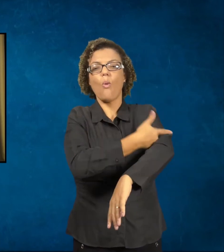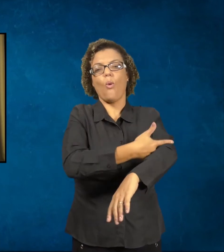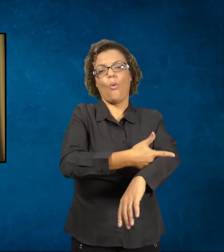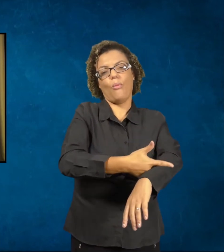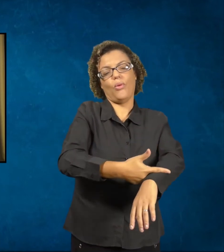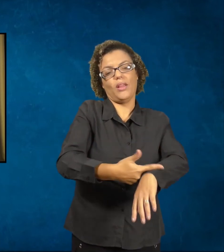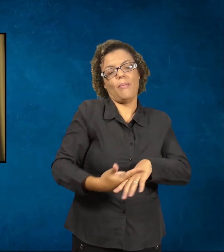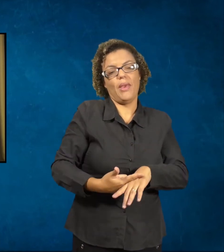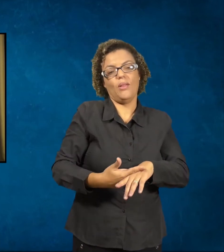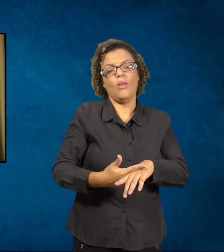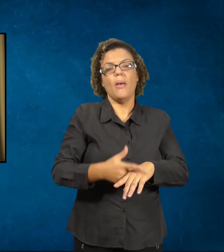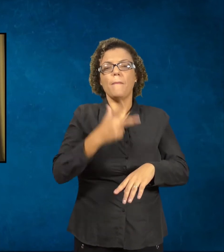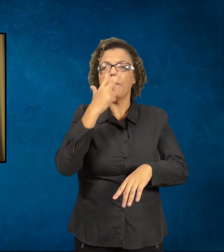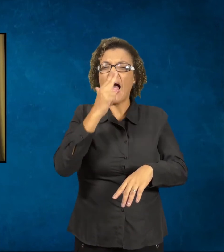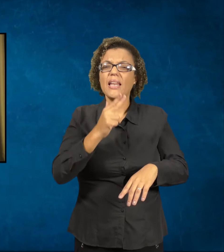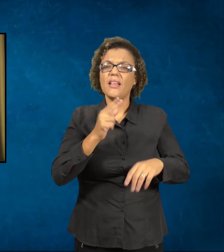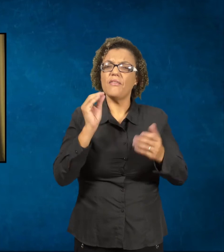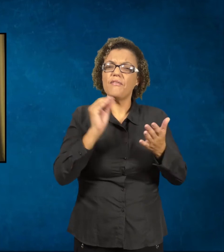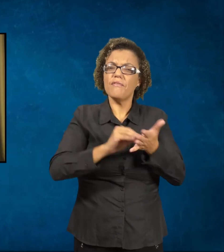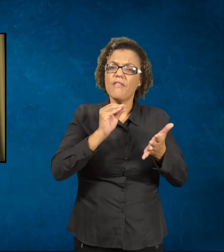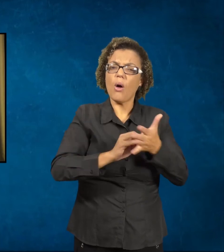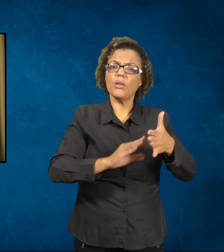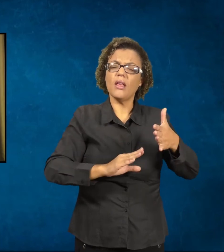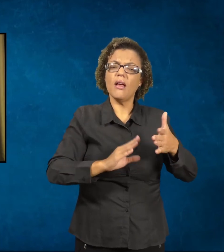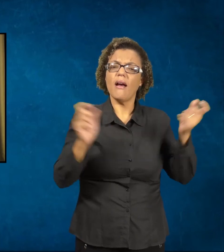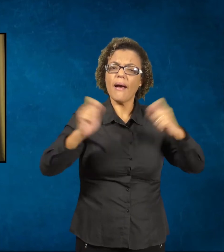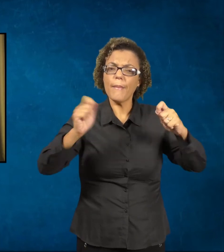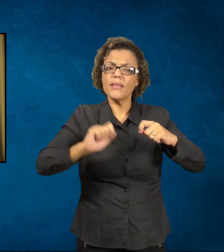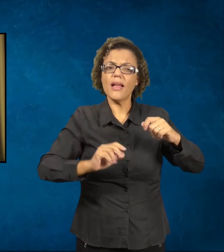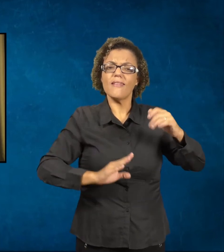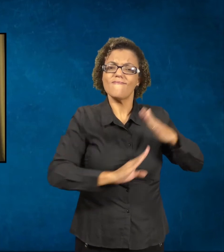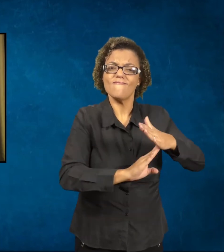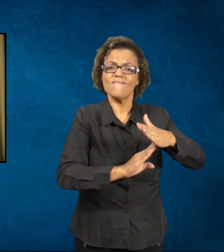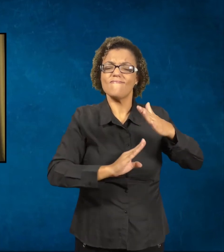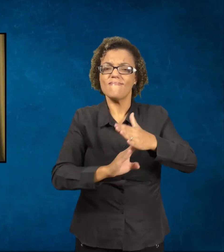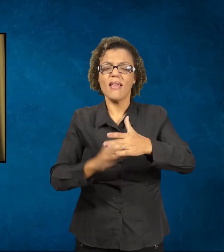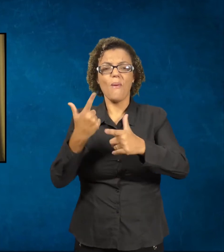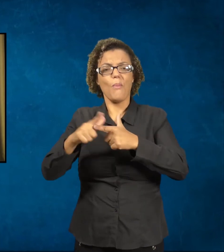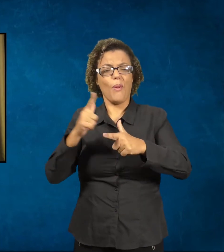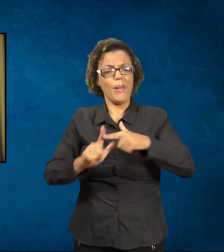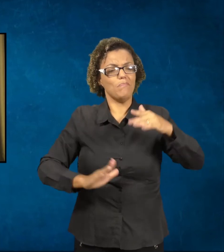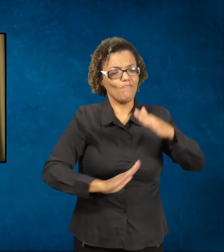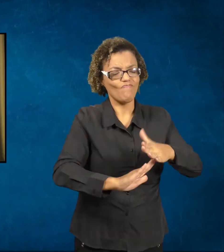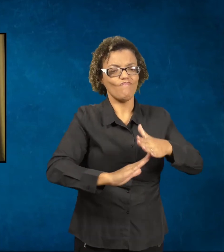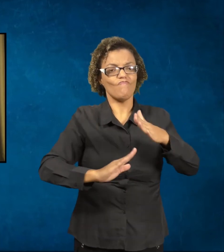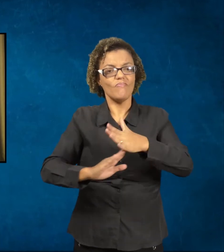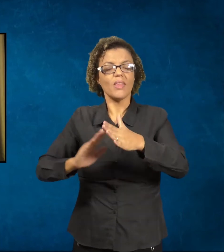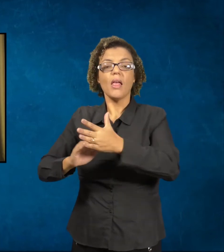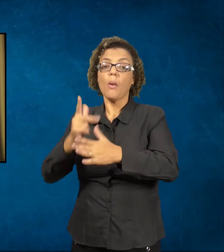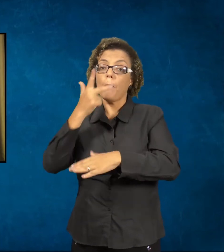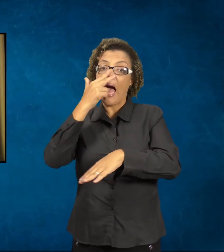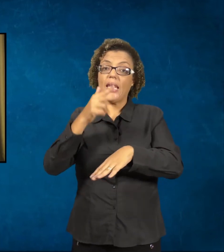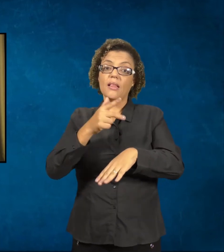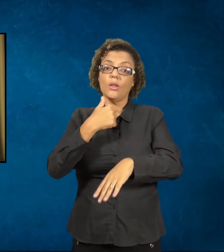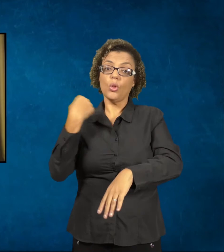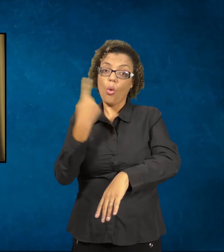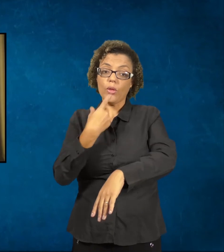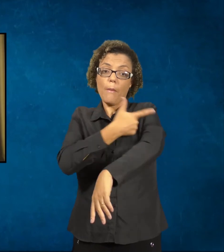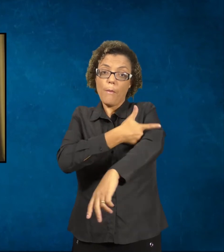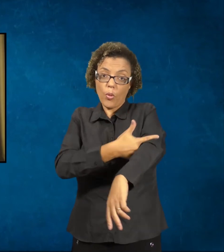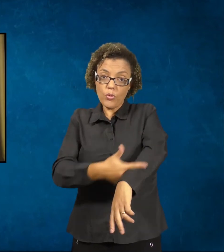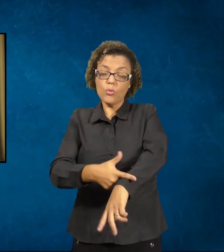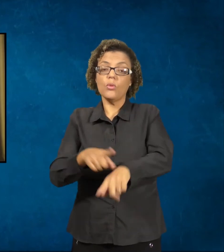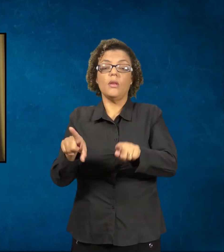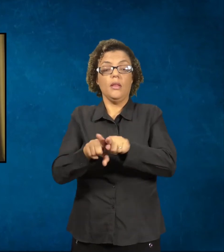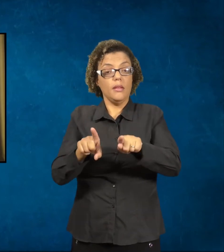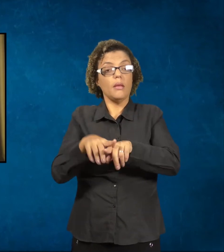insuficiente capacidade de lidar com a vida, que o aluno absorve tudo. E, de uma certa maneira, passamos adiante as nossas posturas. Então, pense